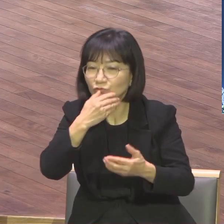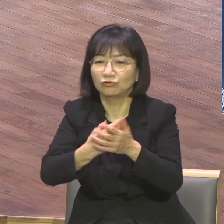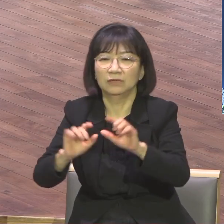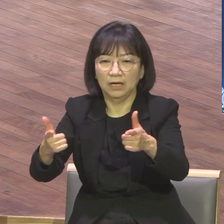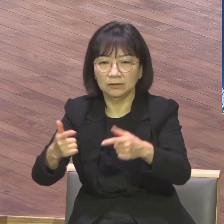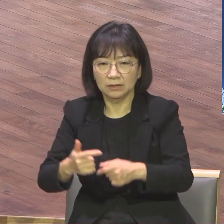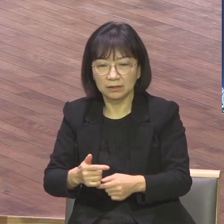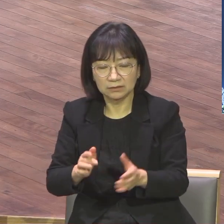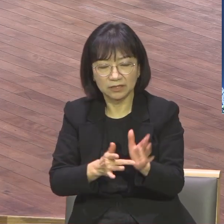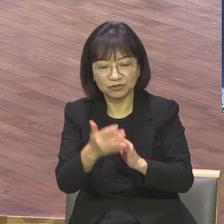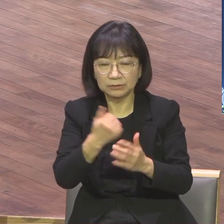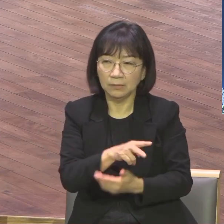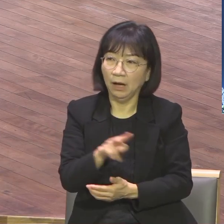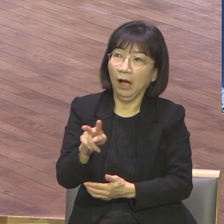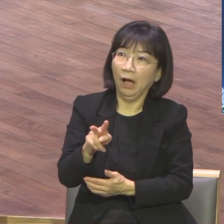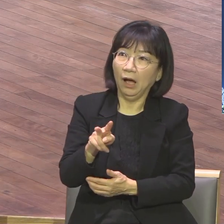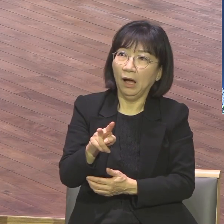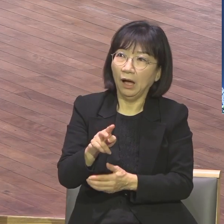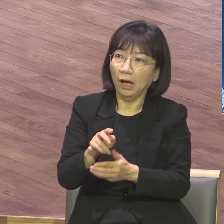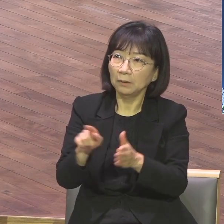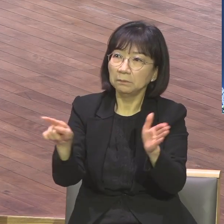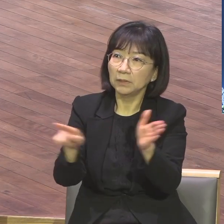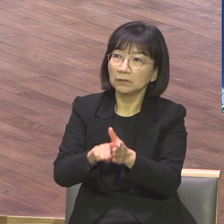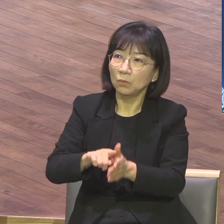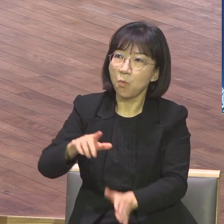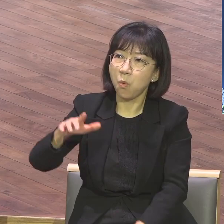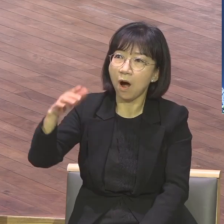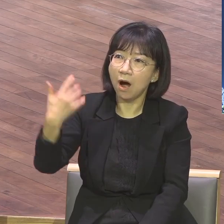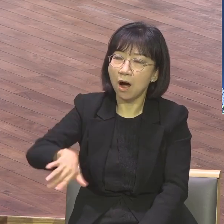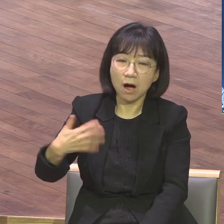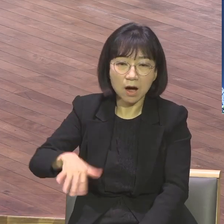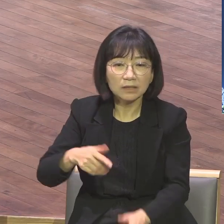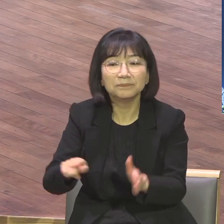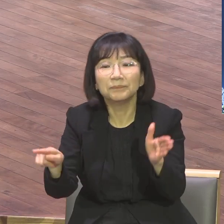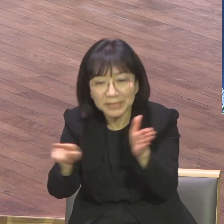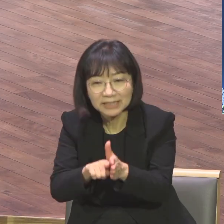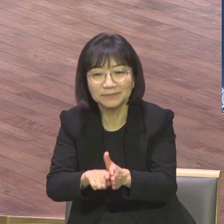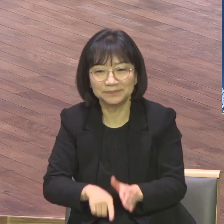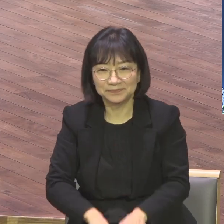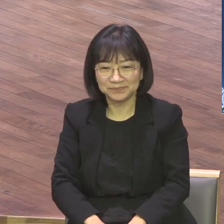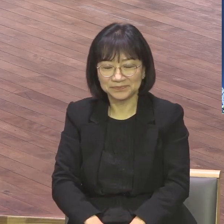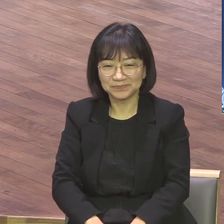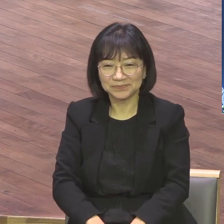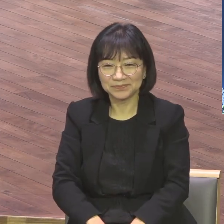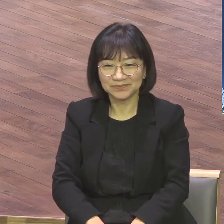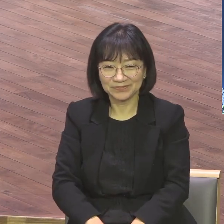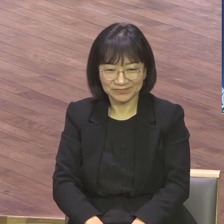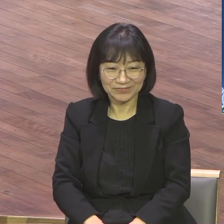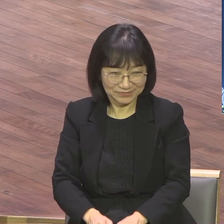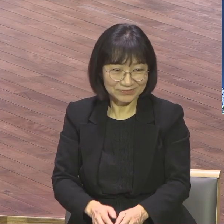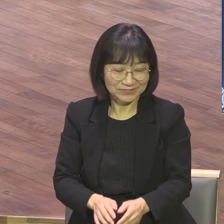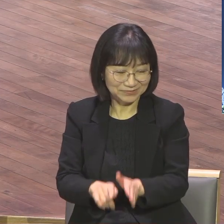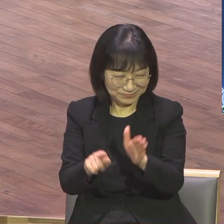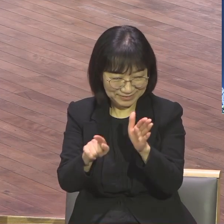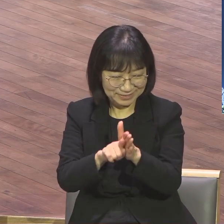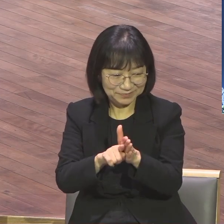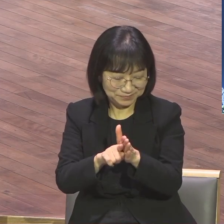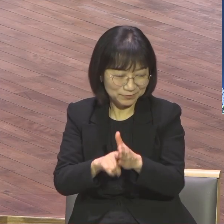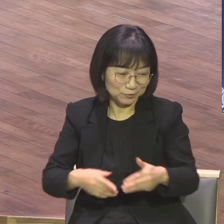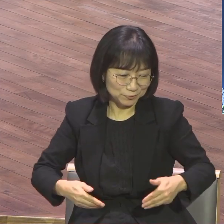믿음을 보시고 이게 본론 인생이요. 신앙생활 그래야 돼요. 그래야 지속적 성장이 있는